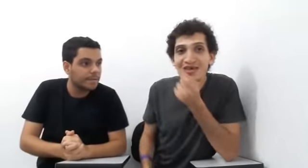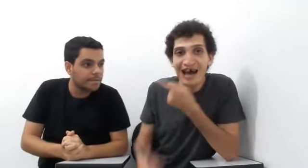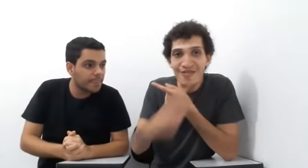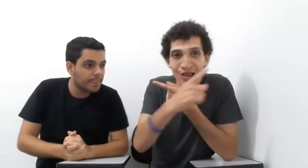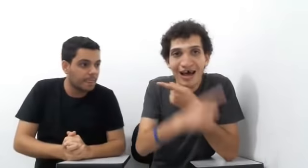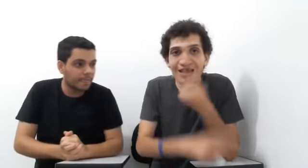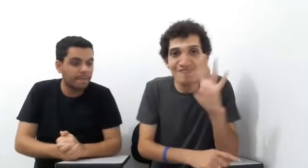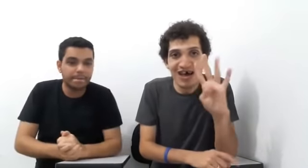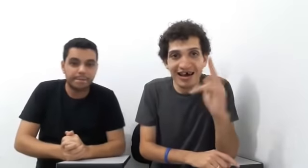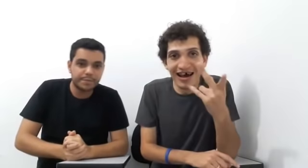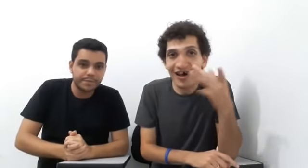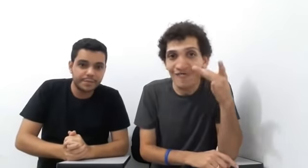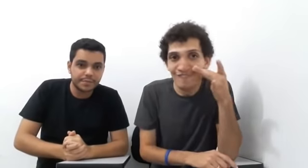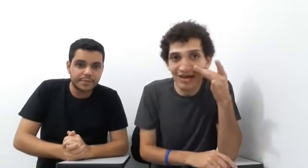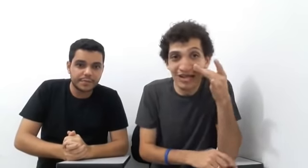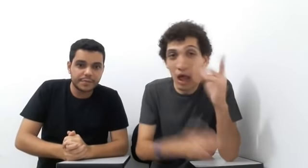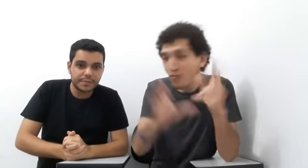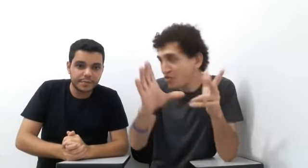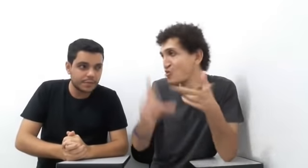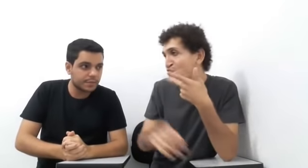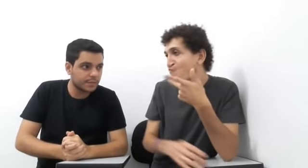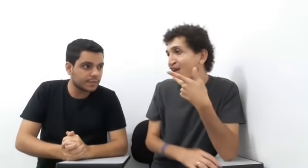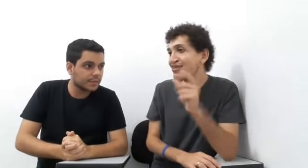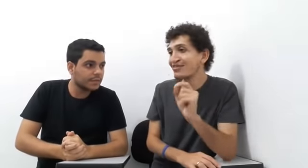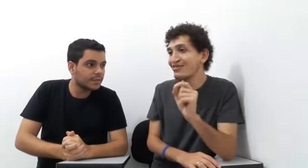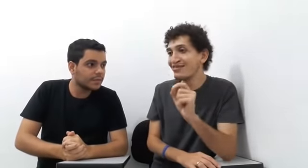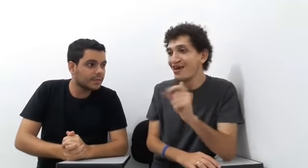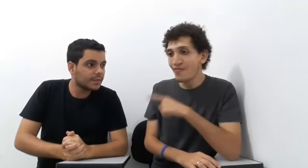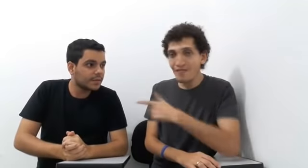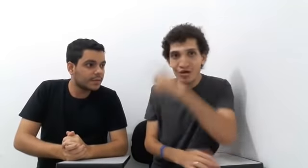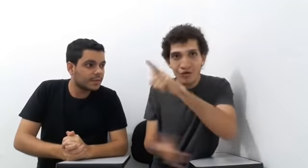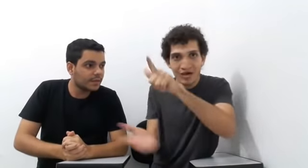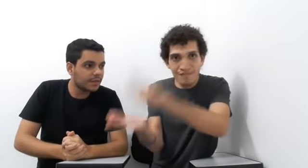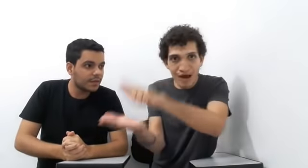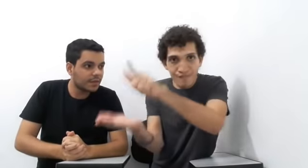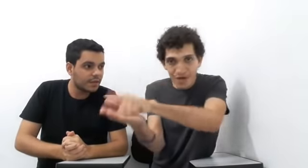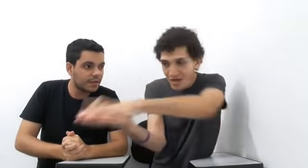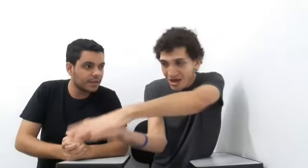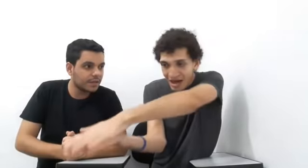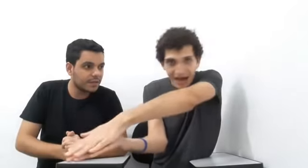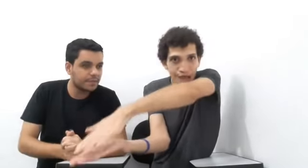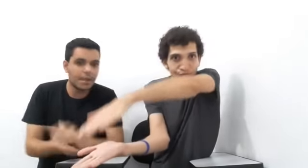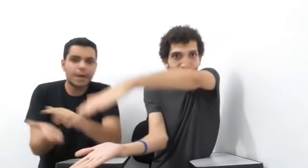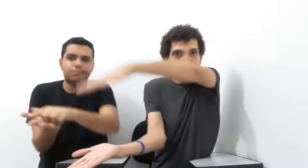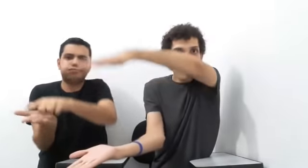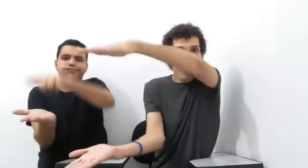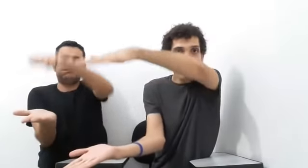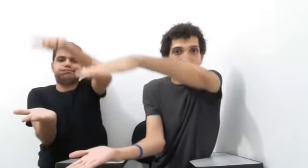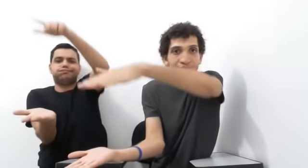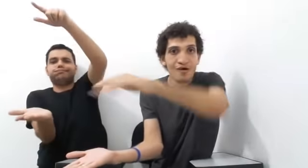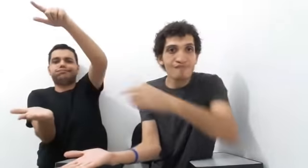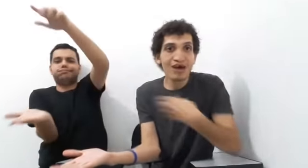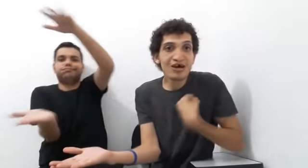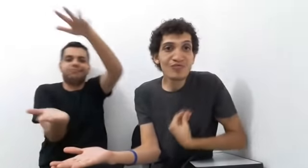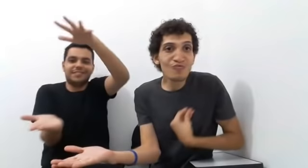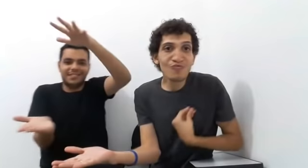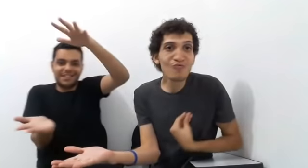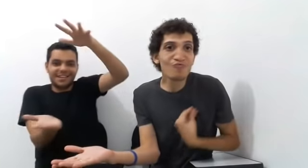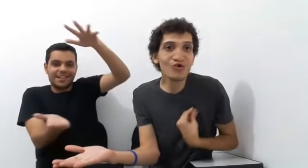piada lá de BH, por exemplo, ele fala assim que ele não tem papel, né? Ela não tem papel, mas não